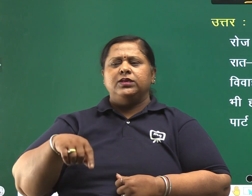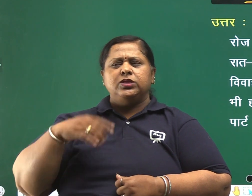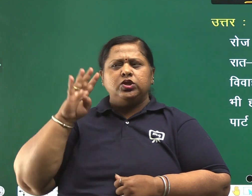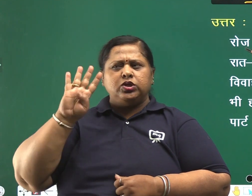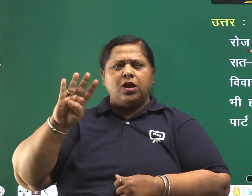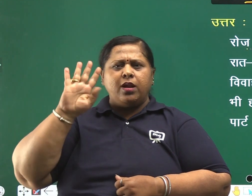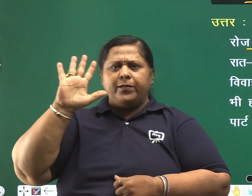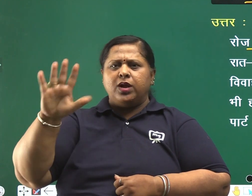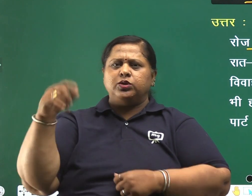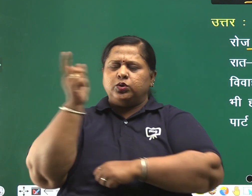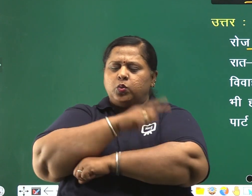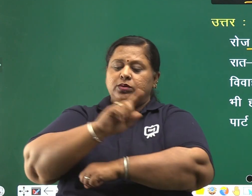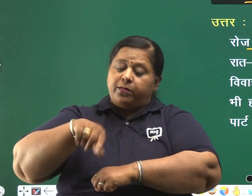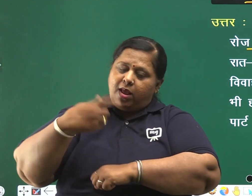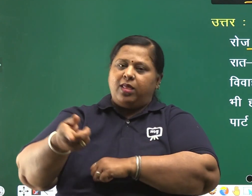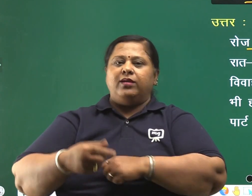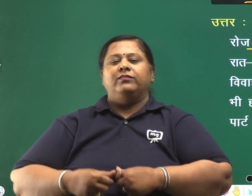4-5 रोज पहले